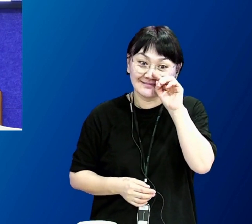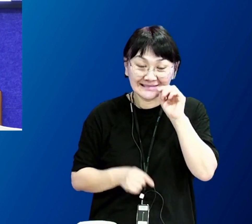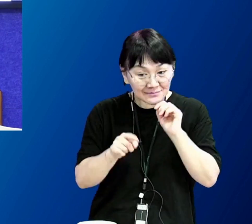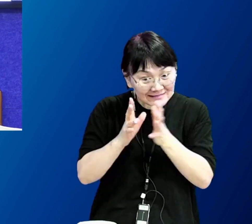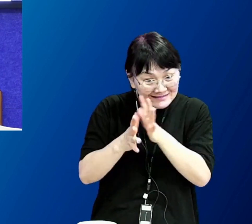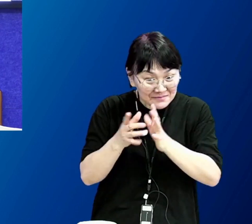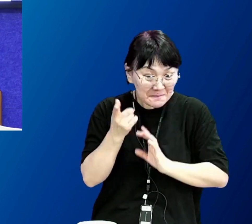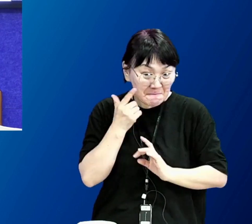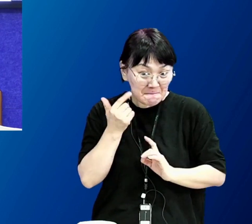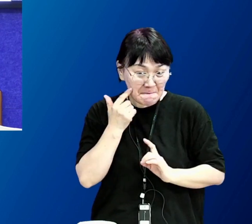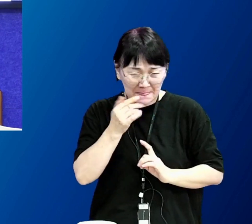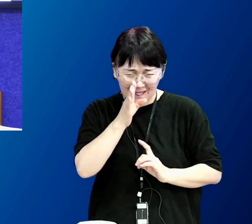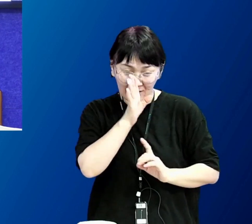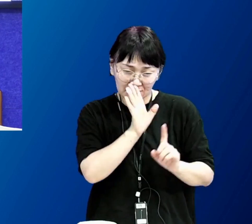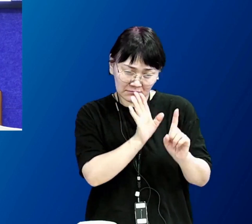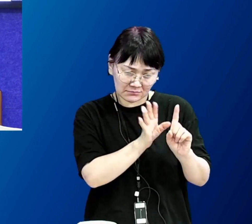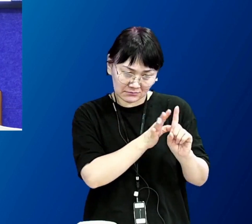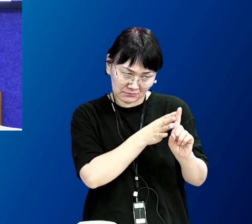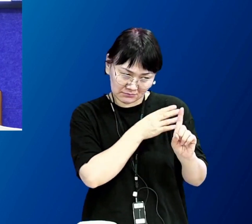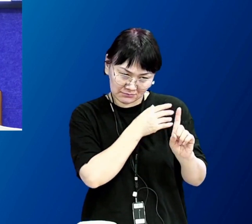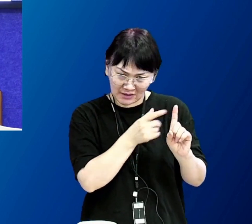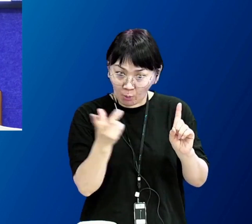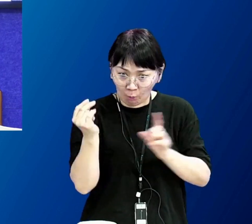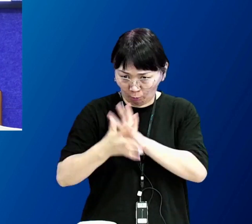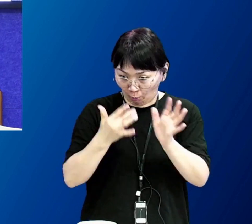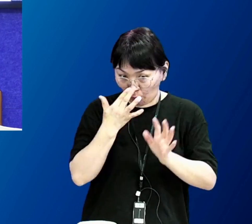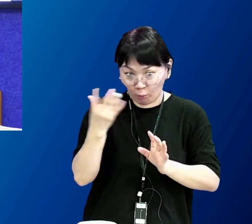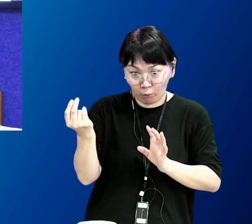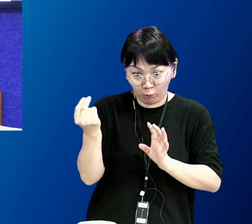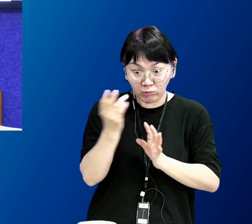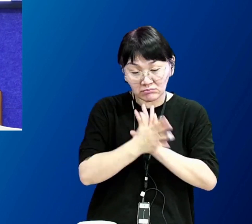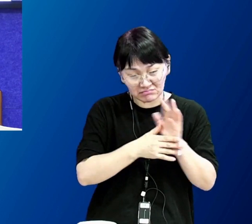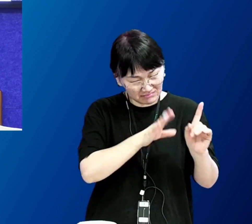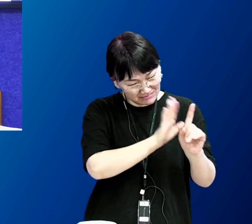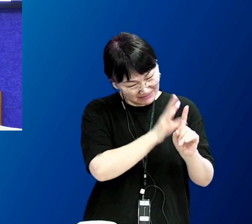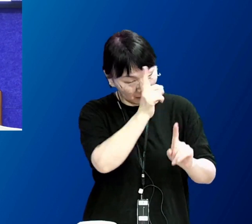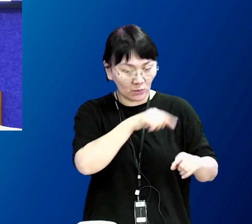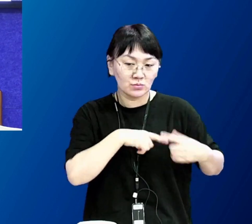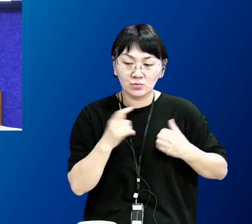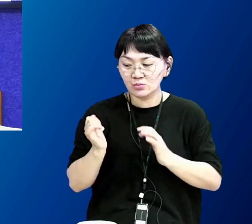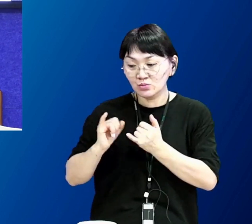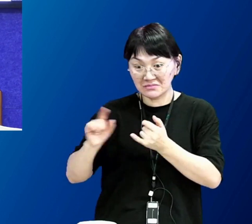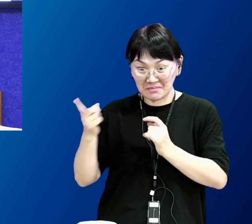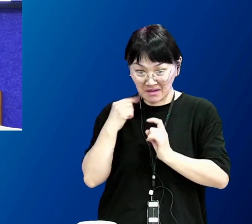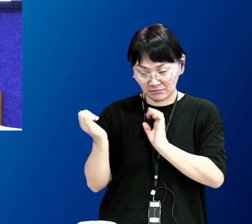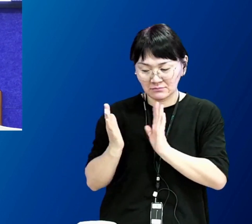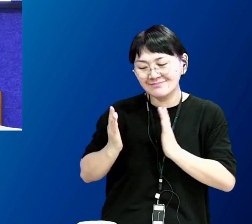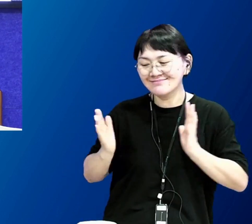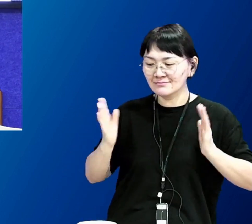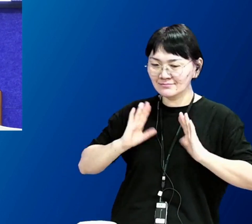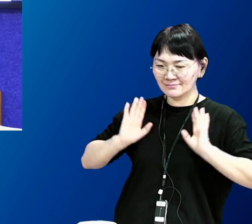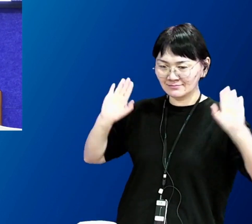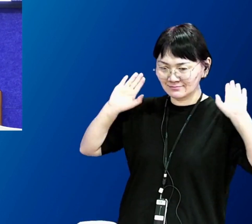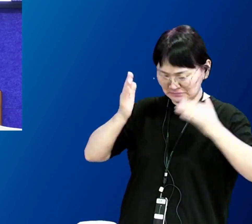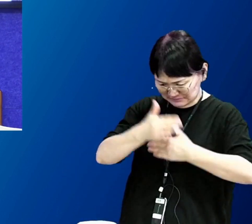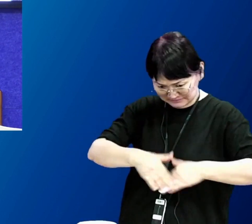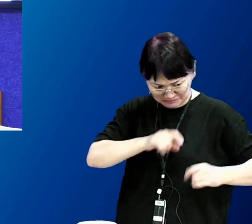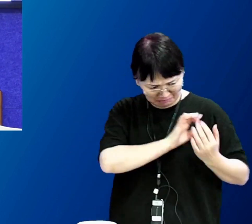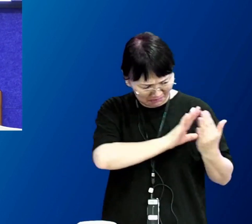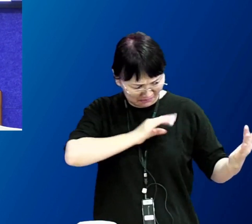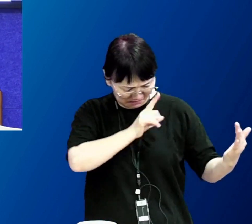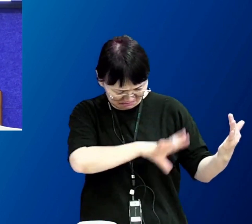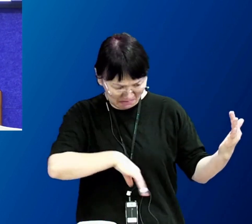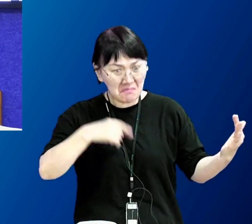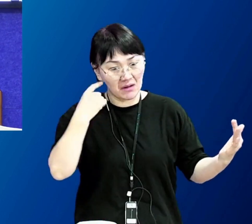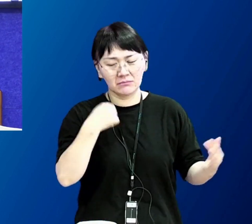Энэ Делила үннийг хэлсэн биз? Зүрх сэтгэл чинь надаас хөндий атал. Би чамд хайртай гэж чи яаж